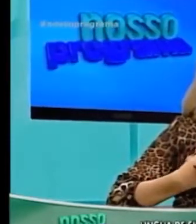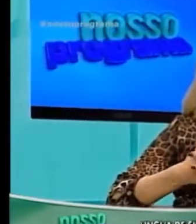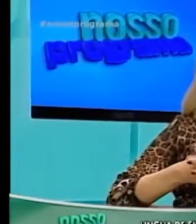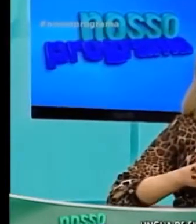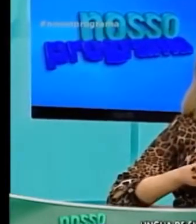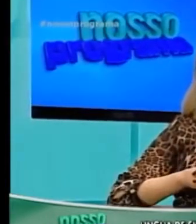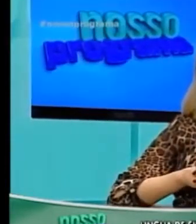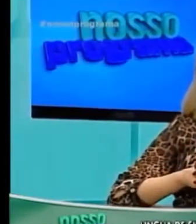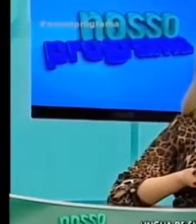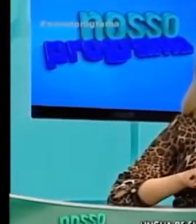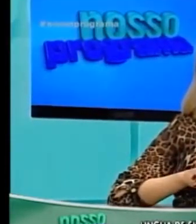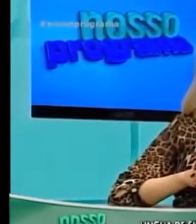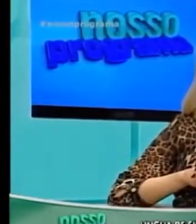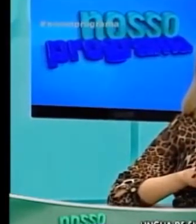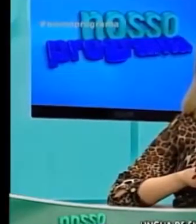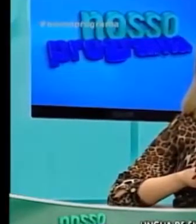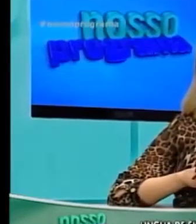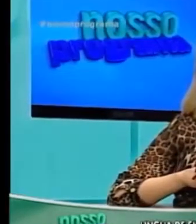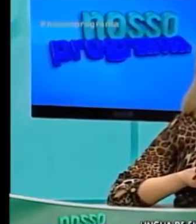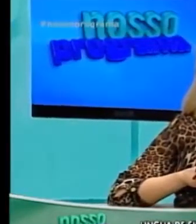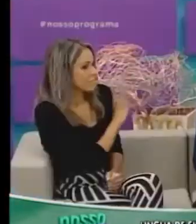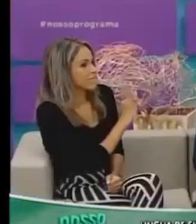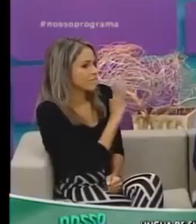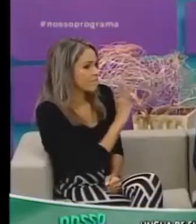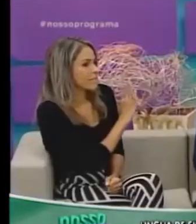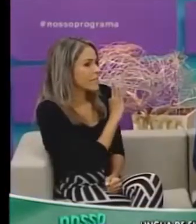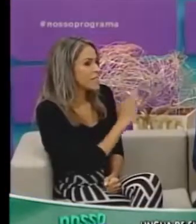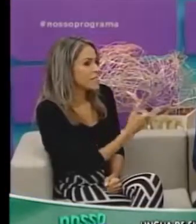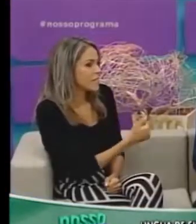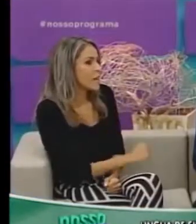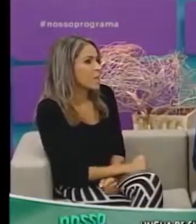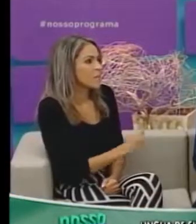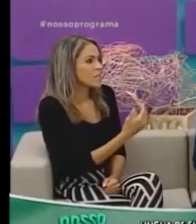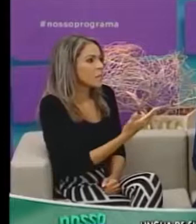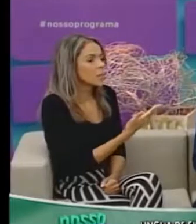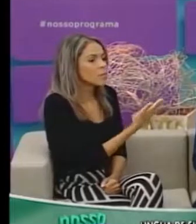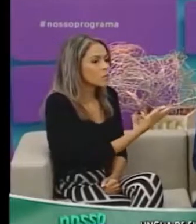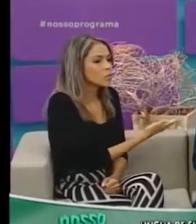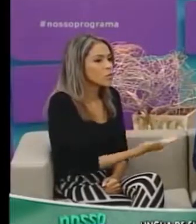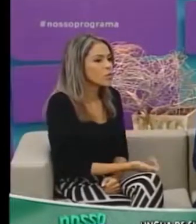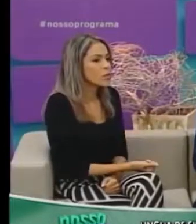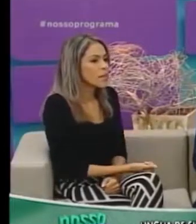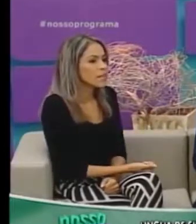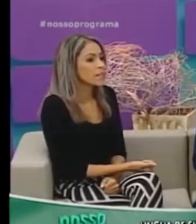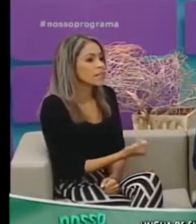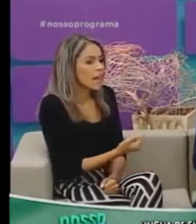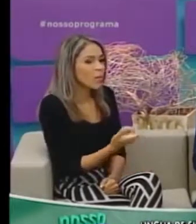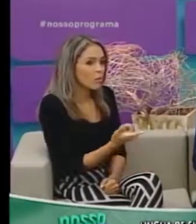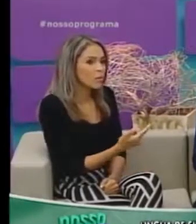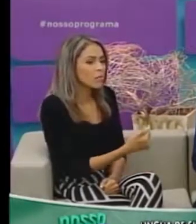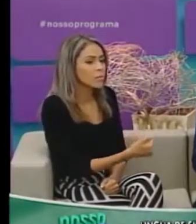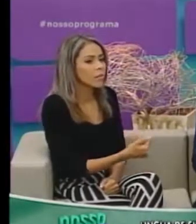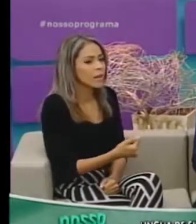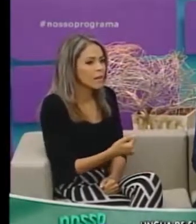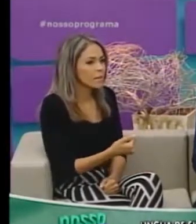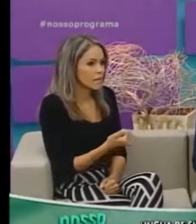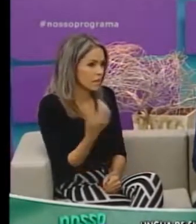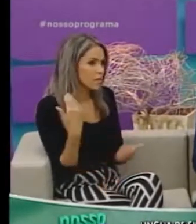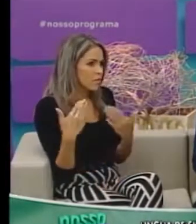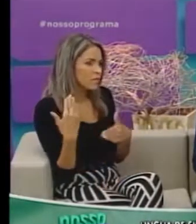básico da comunicação em Libras, né? Sim, precisa. Por exemplo, um surdo teve até um problema que eu vi